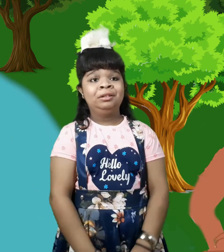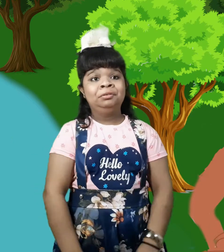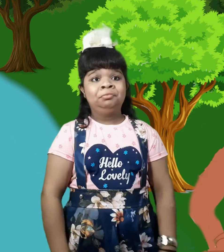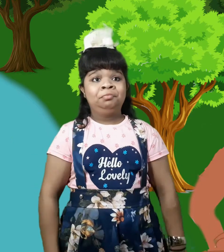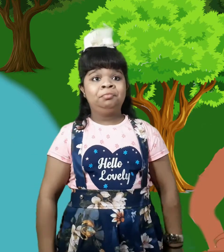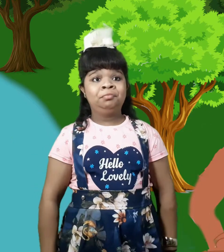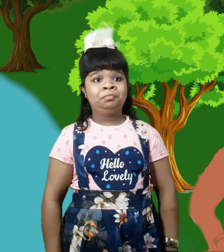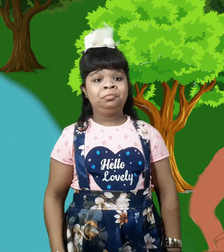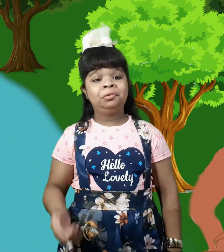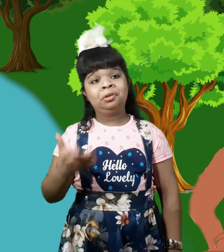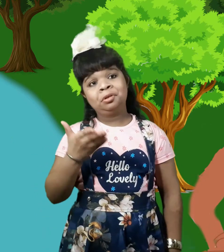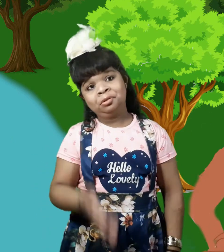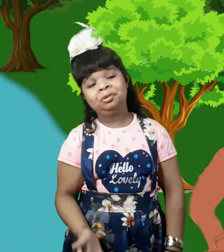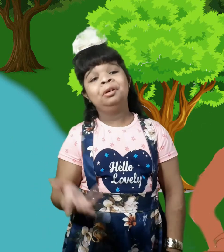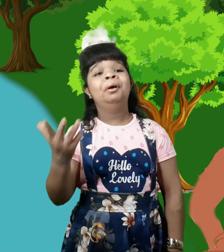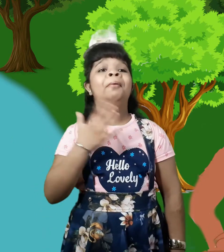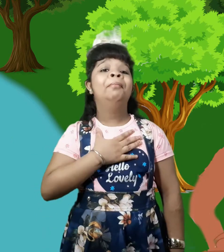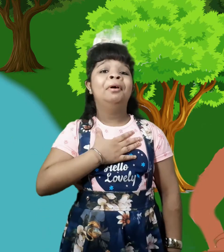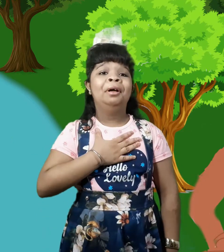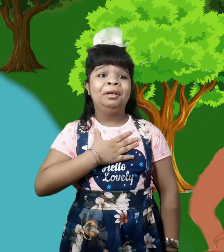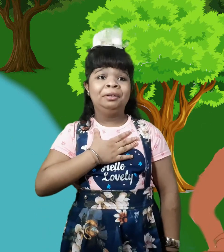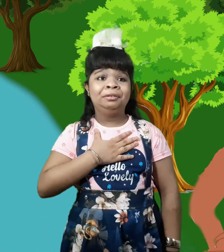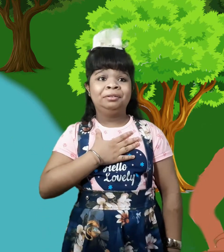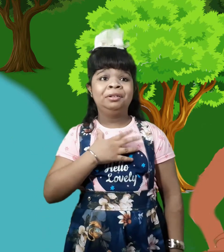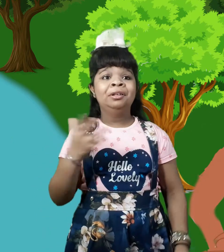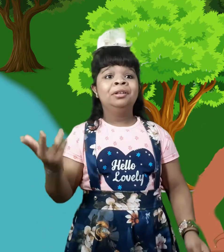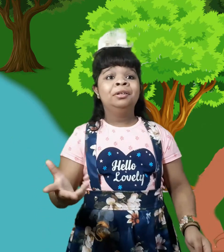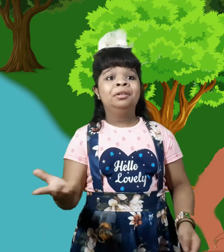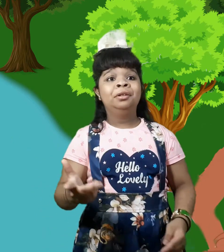इसके बिना मैं कैसे लकड़ी काटूंगा?